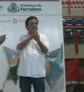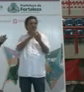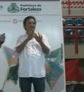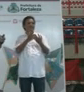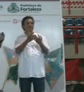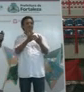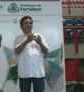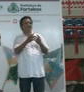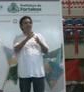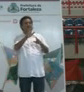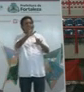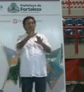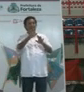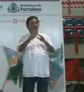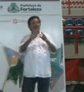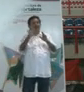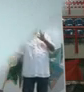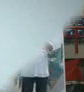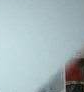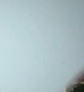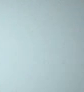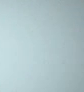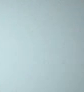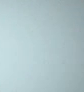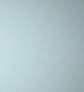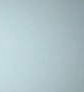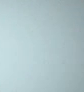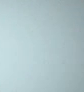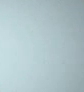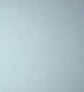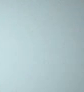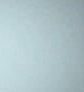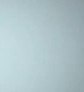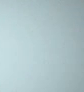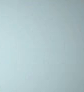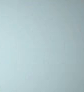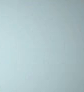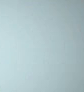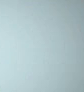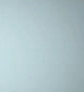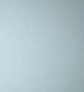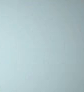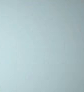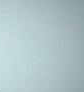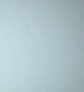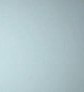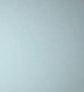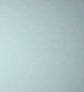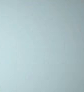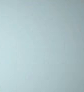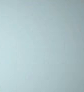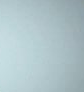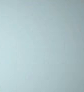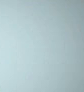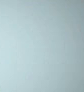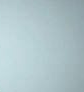a meia volta, volta e meia, vamos dar. Aí vem essa parte que diz assim: o anel que